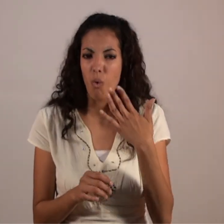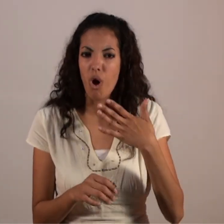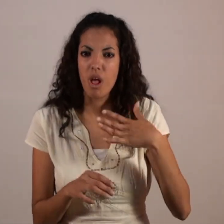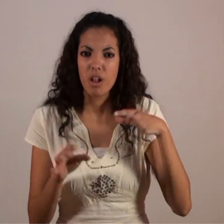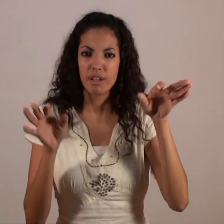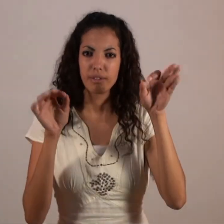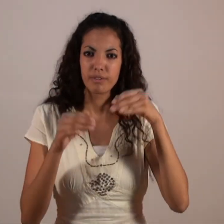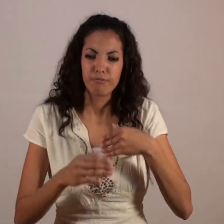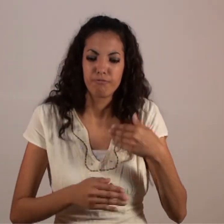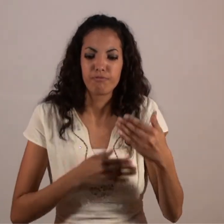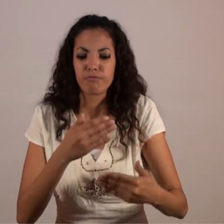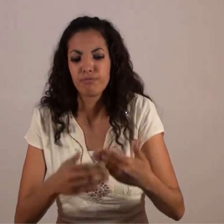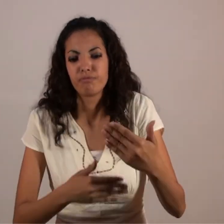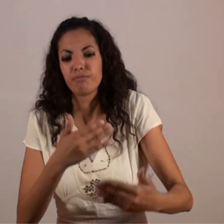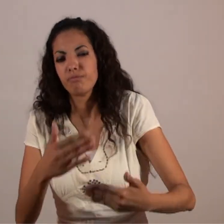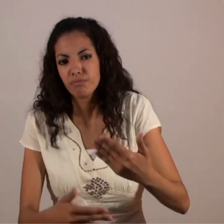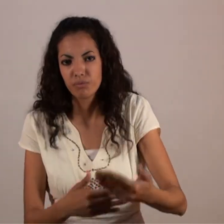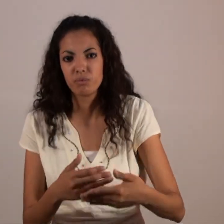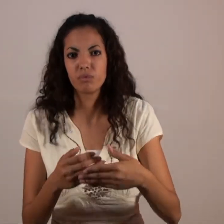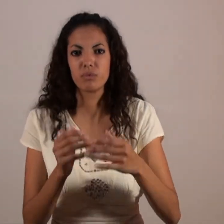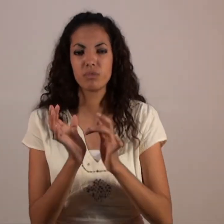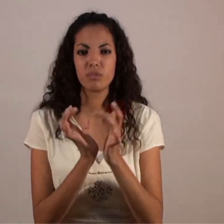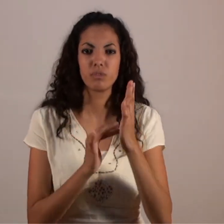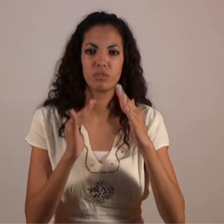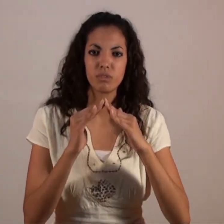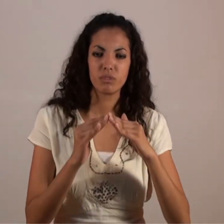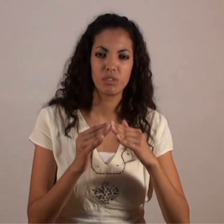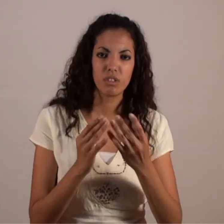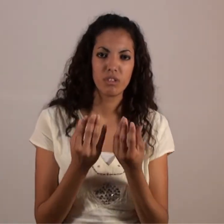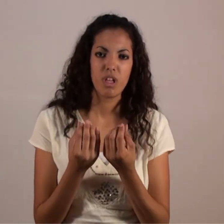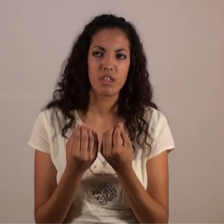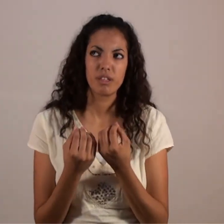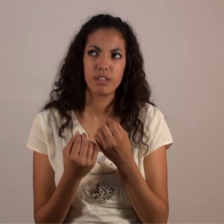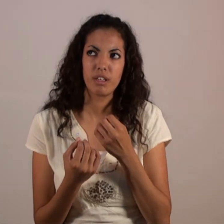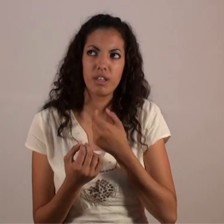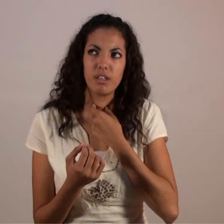que pretenda repetir esta práctica como una necesidad para el perdón de los pecados?